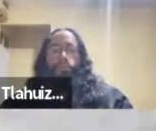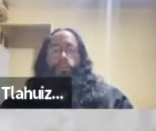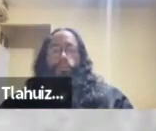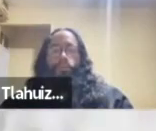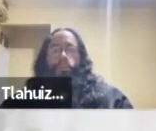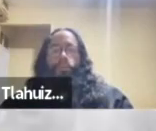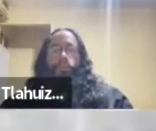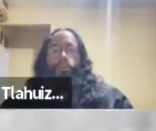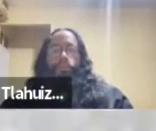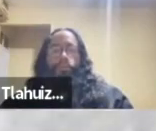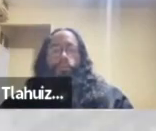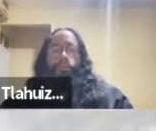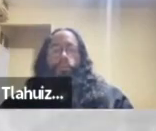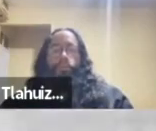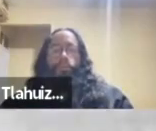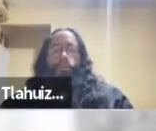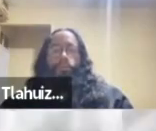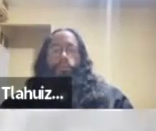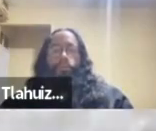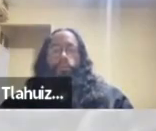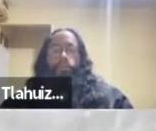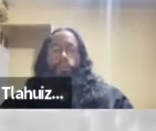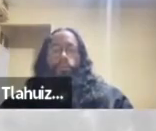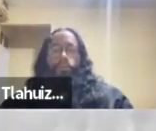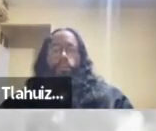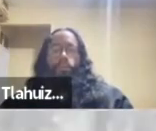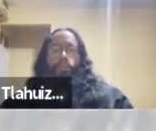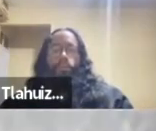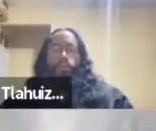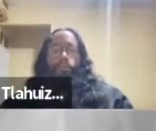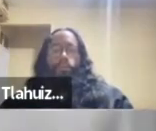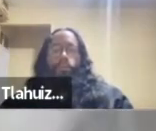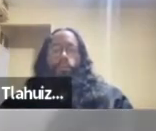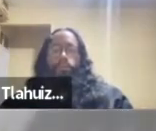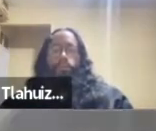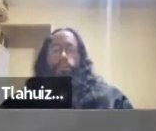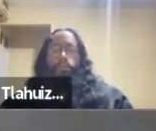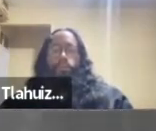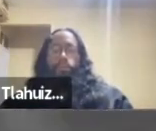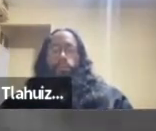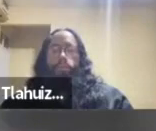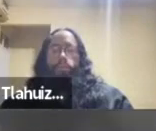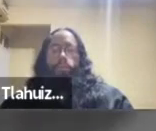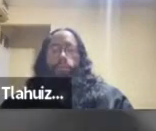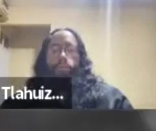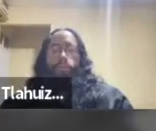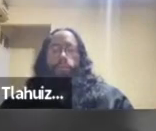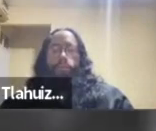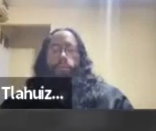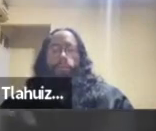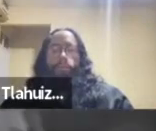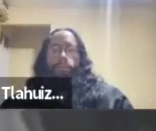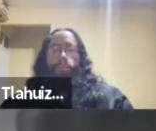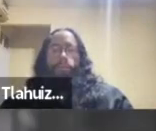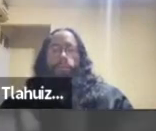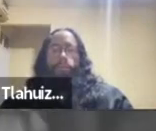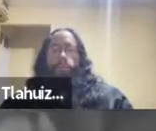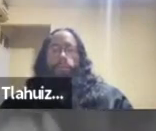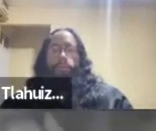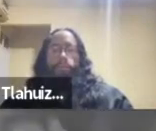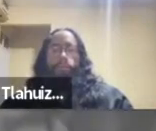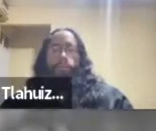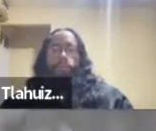hizo el programa de cooperación Universidad Católica, Universidad de Chicago, y de ahí surgen lo que se